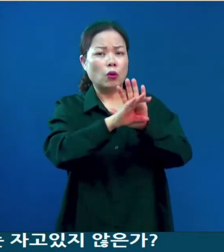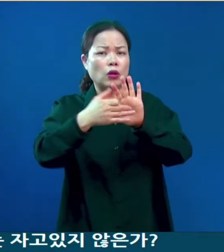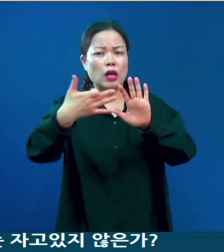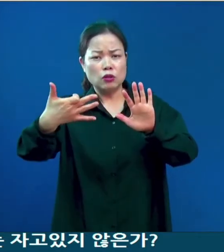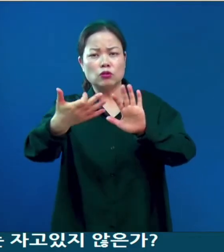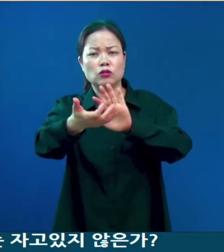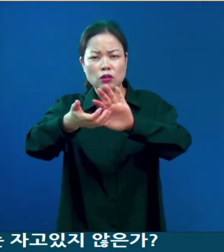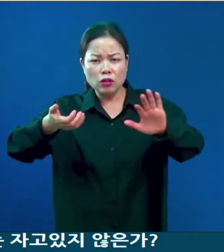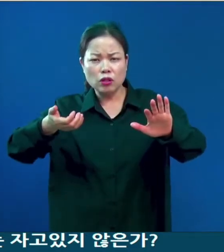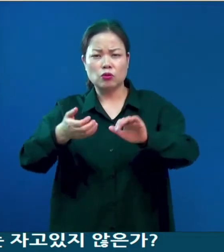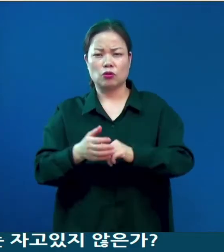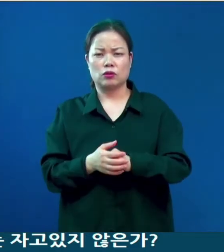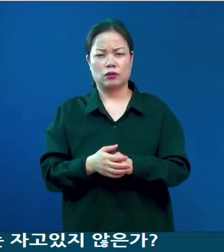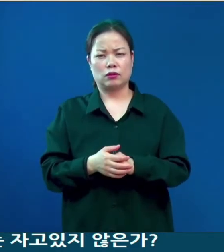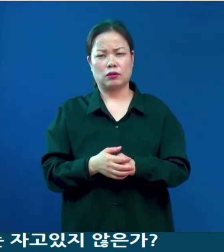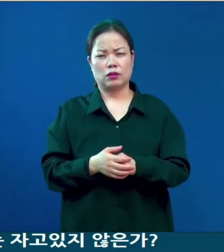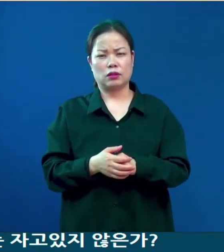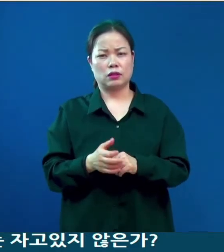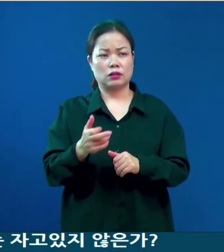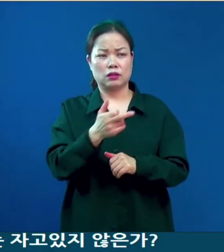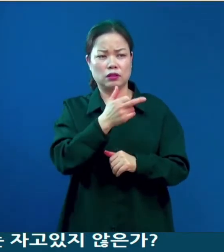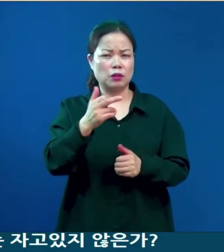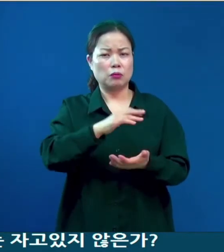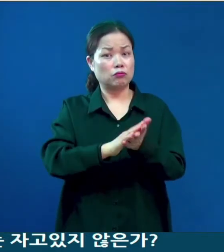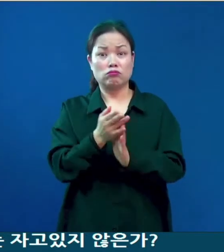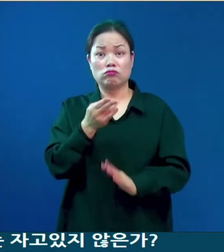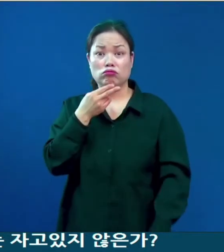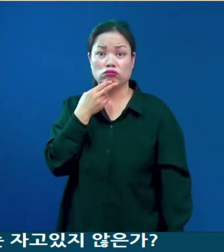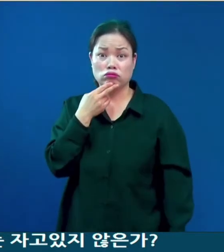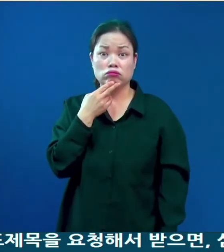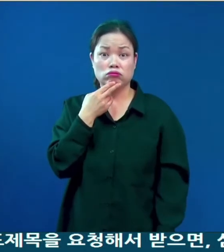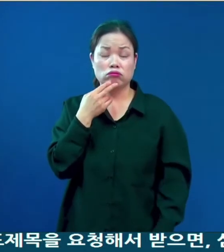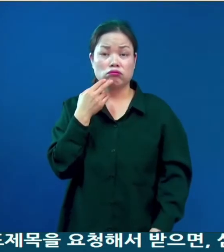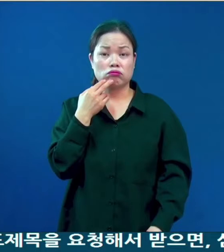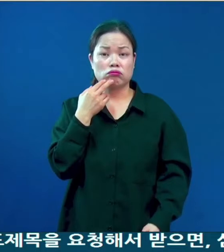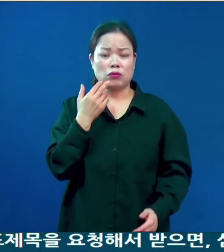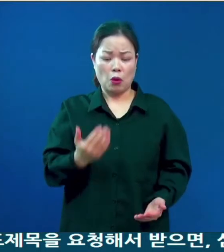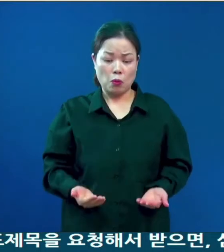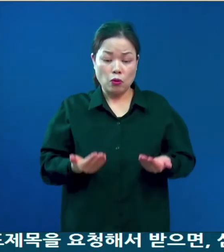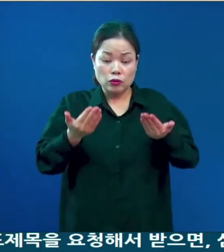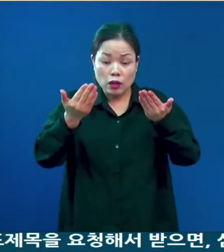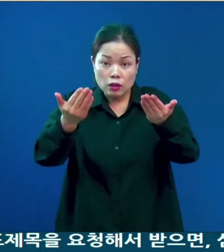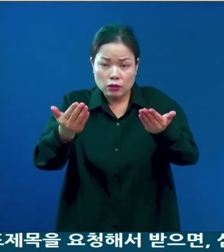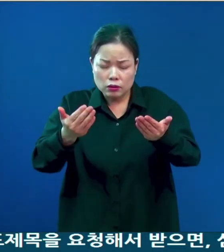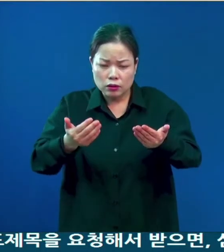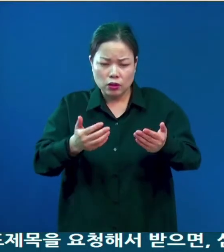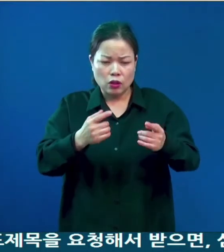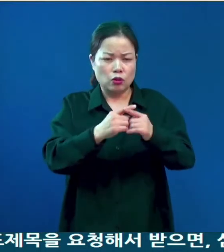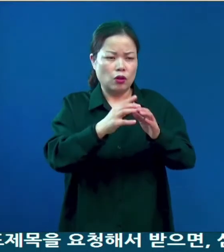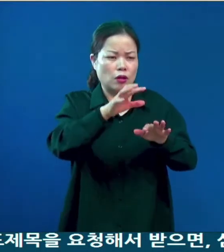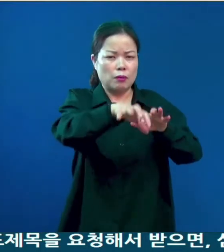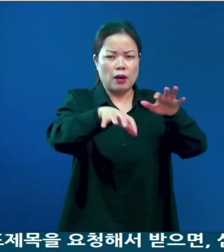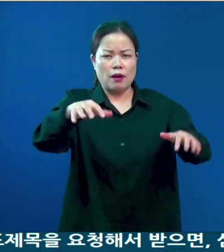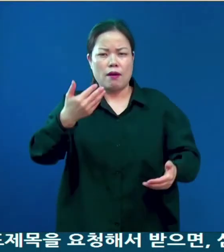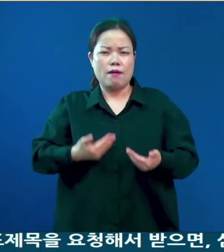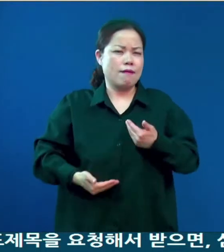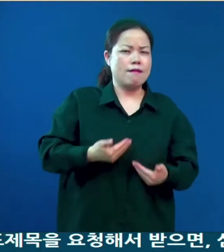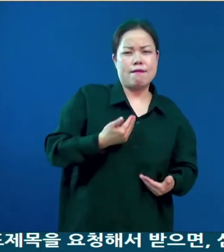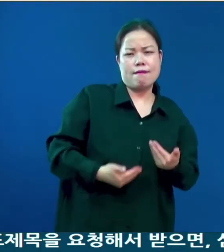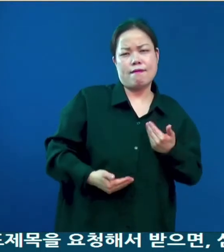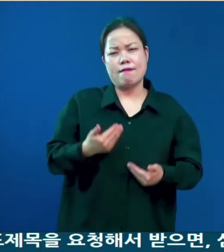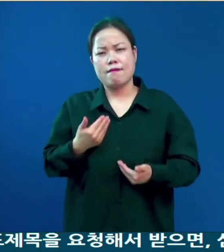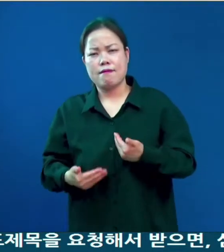전에도요 사실은 크게 다르지 않았다는 거예요. 봉사를 열심히 하고 교회 여기저기를 막 분주하게